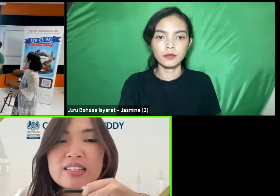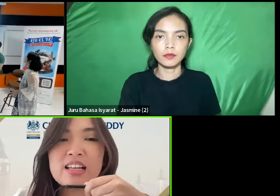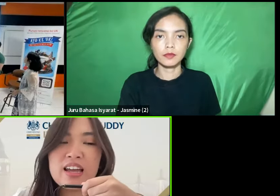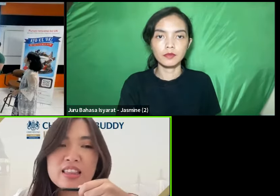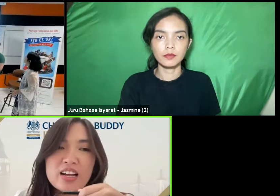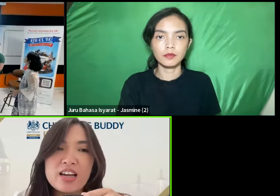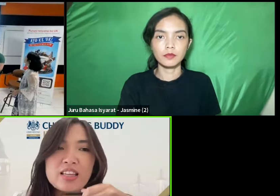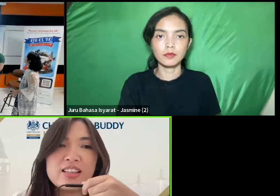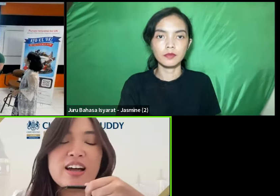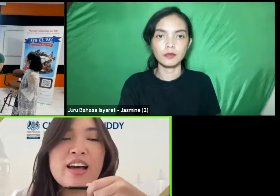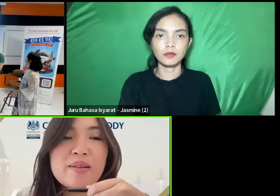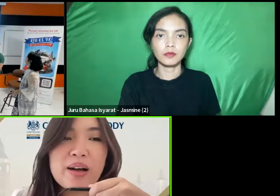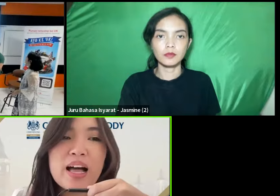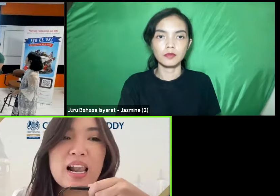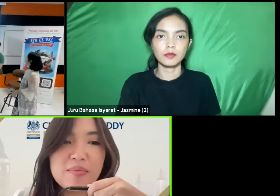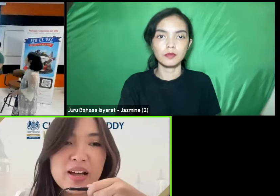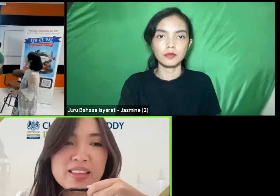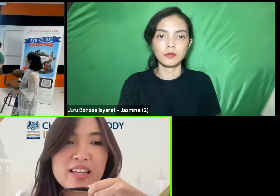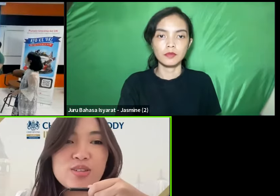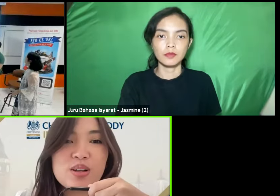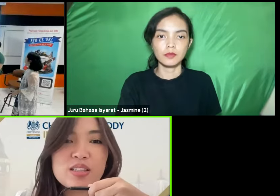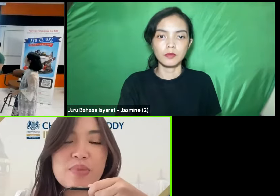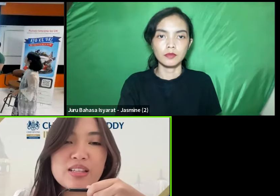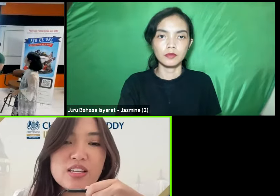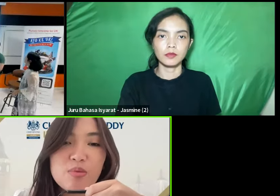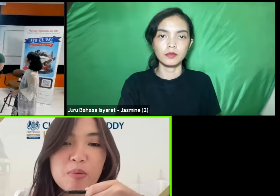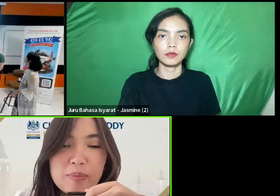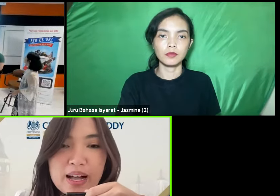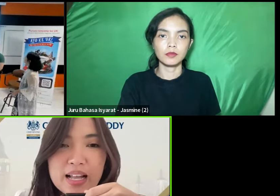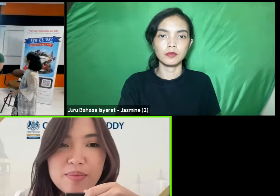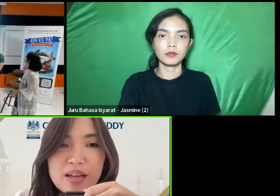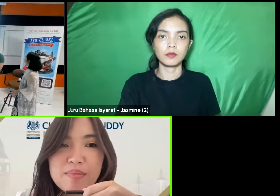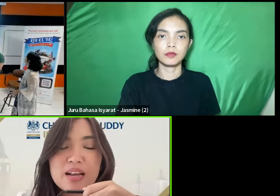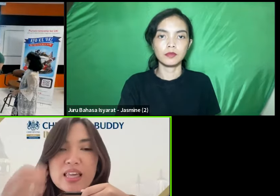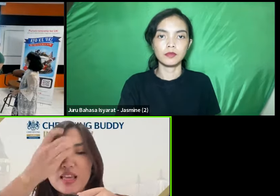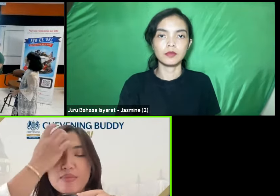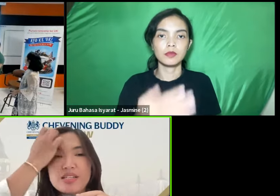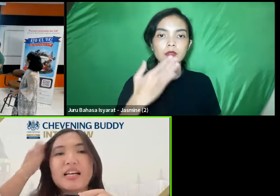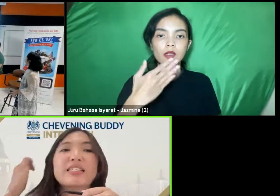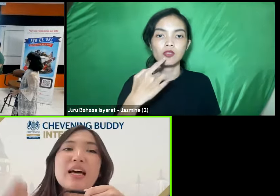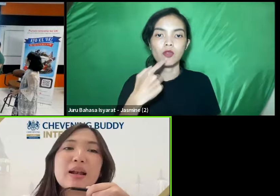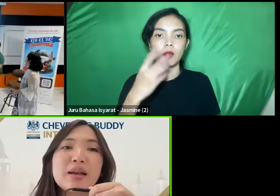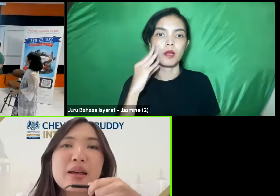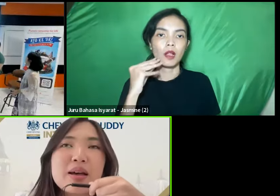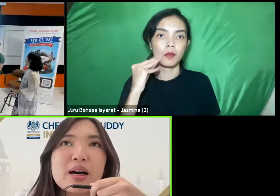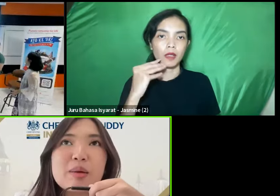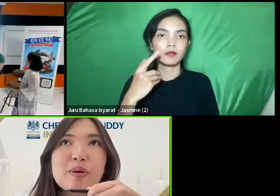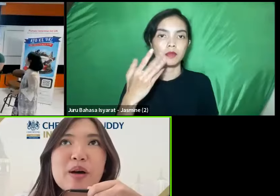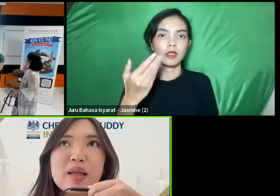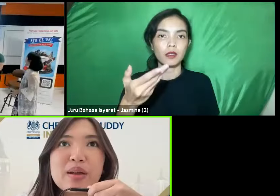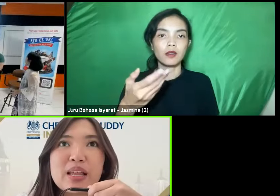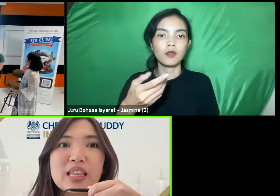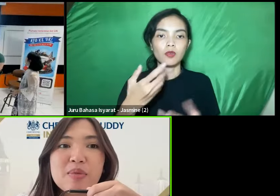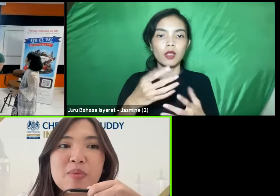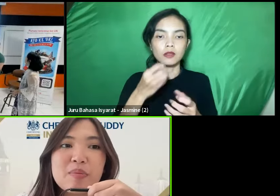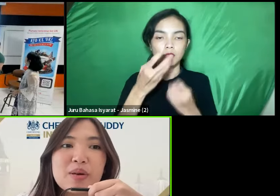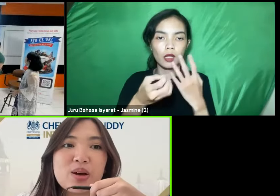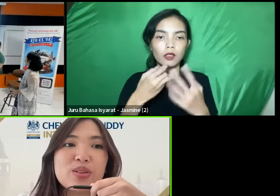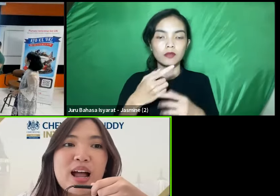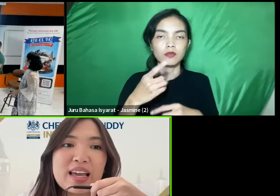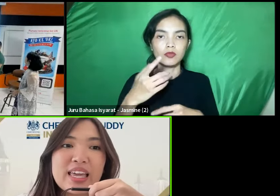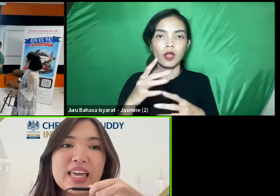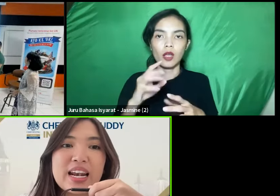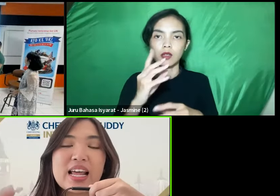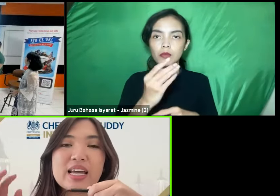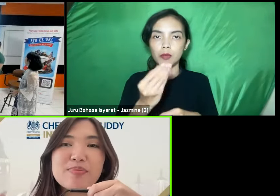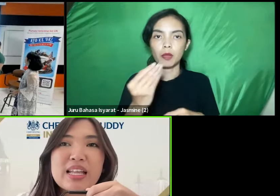pertanyaan saya terkait dengan pengalaman tadi sudah sempat Disinggung beberapa kali bagaimana kita menjelaskan ee pengalaman kita beberapa